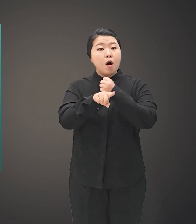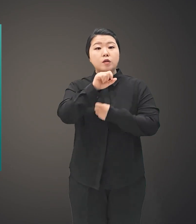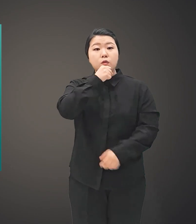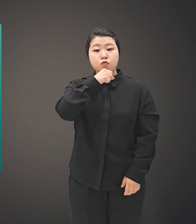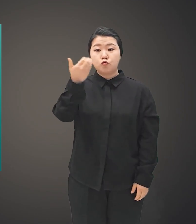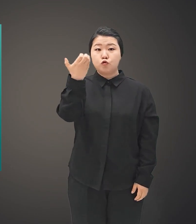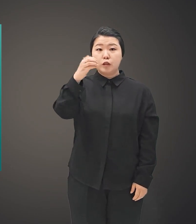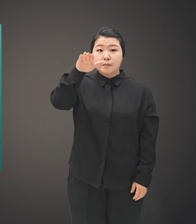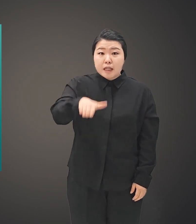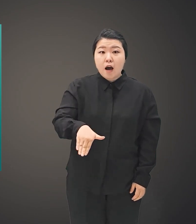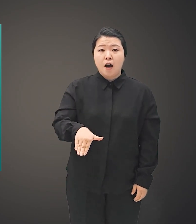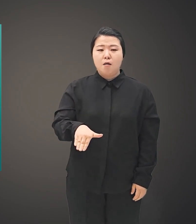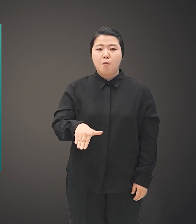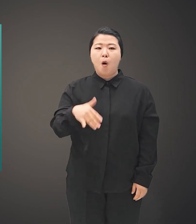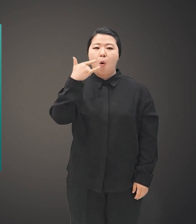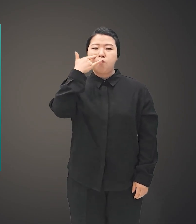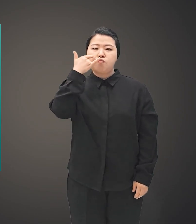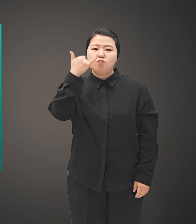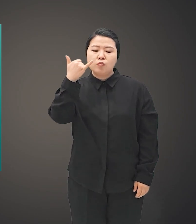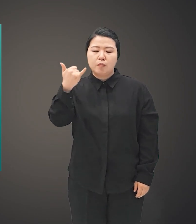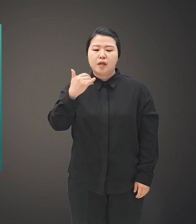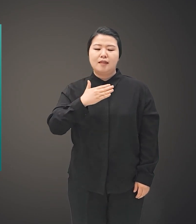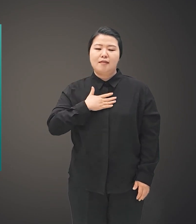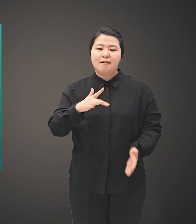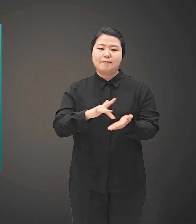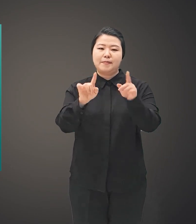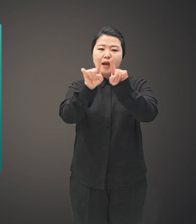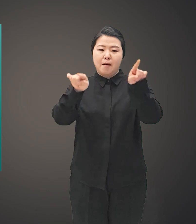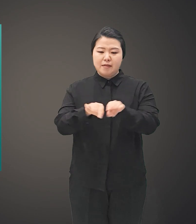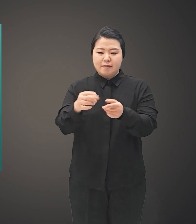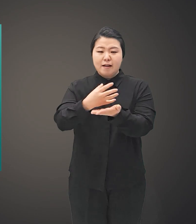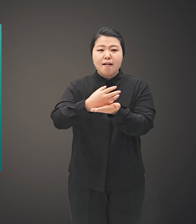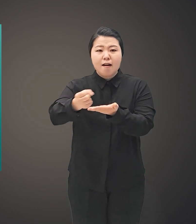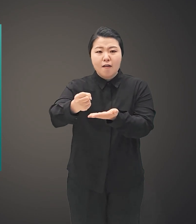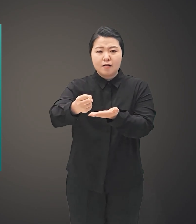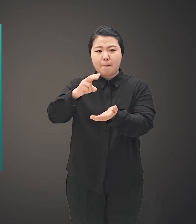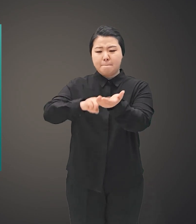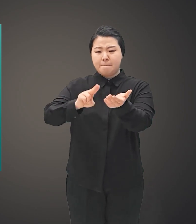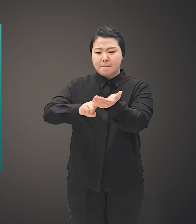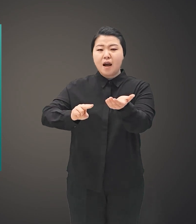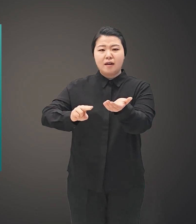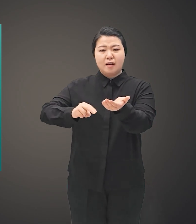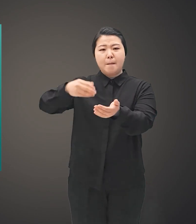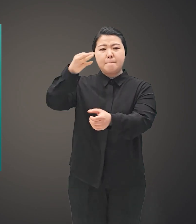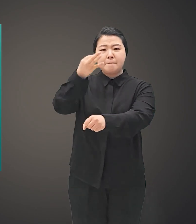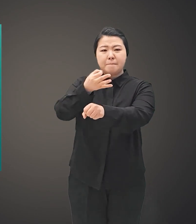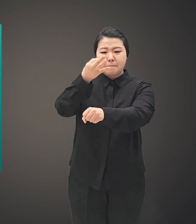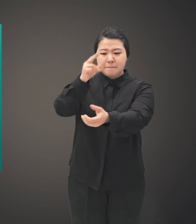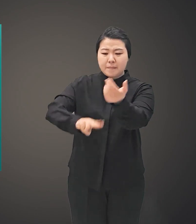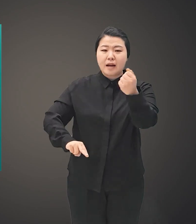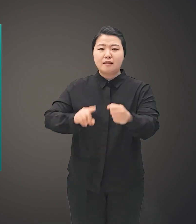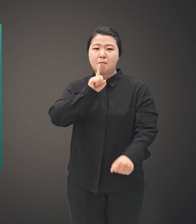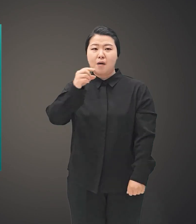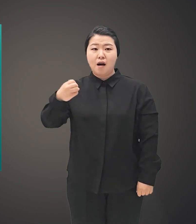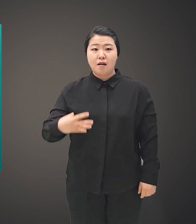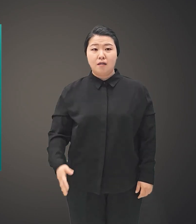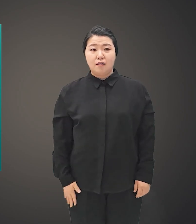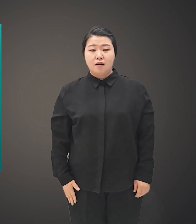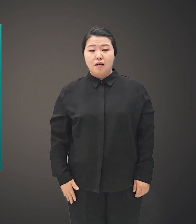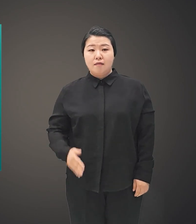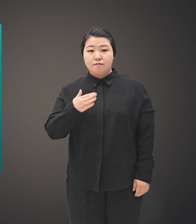점수가 90점 이상이 나오지 않으면 엄마 아빠가 제 패드를 중고마켓에 팔겠다고 하셨어요.